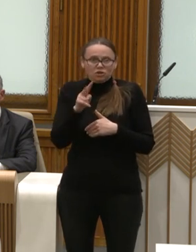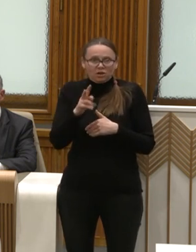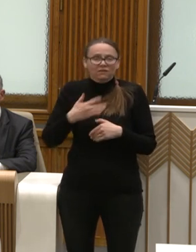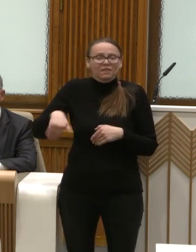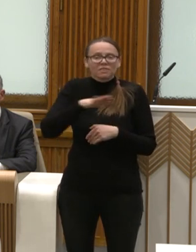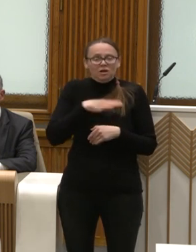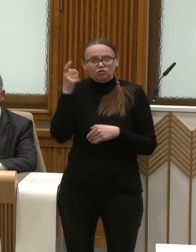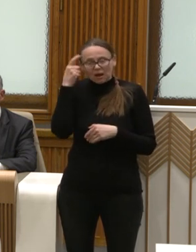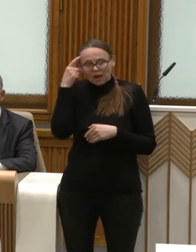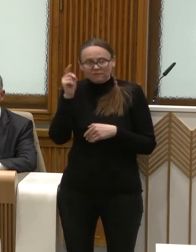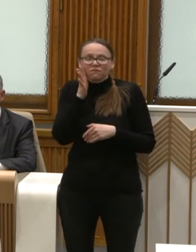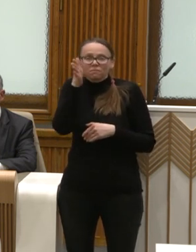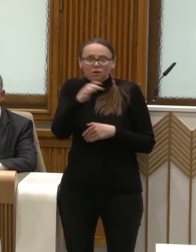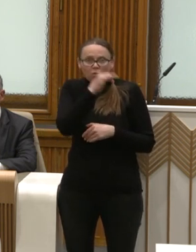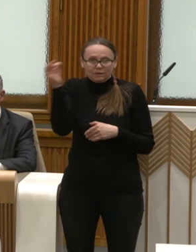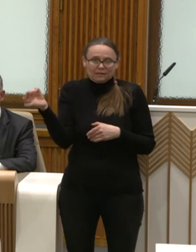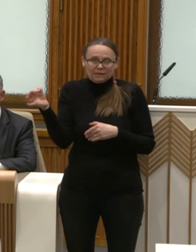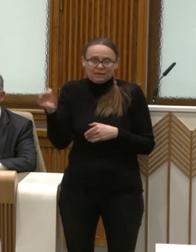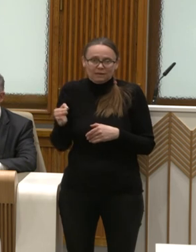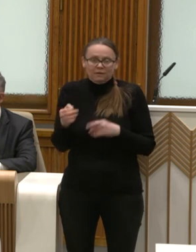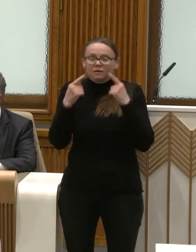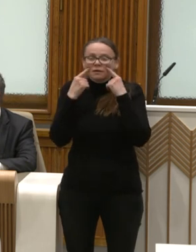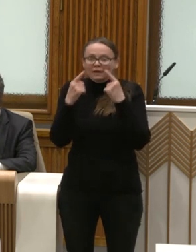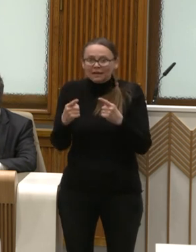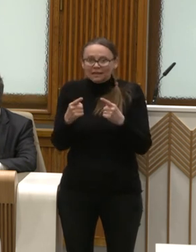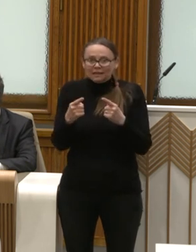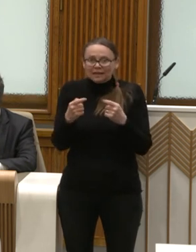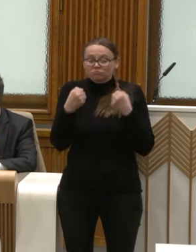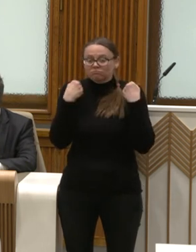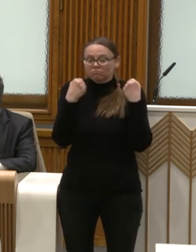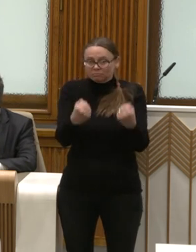naše glave v prihodnjih dneh. Kar se tiče tranzita,